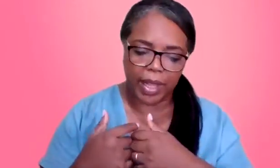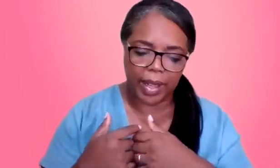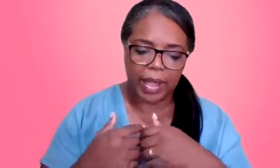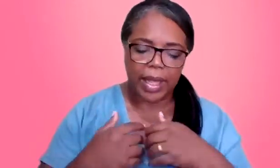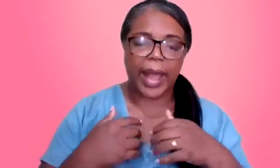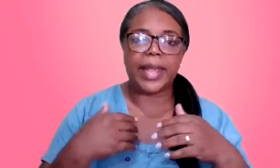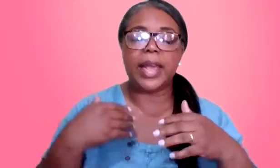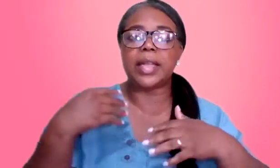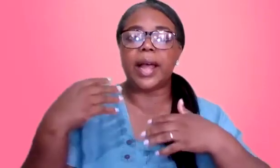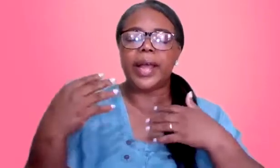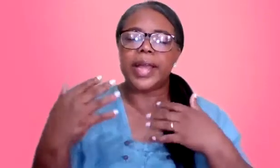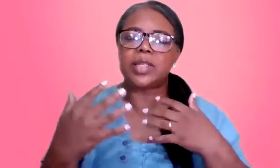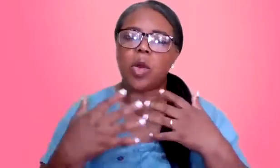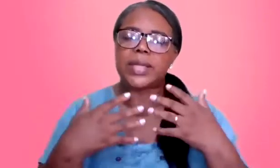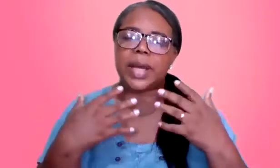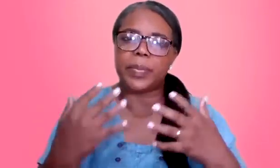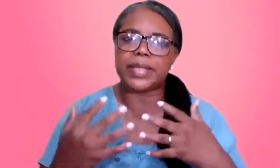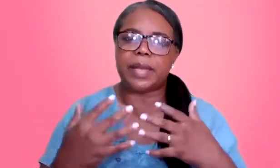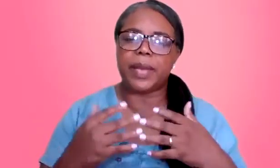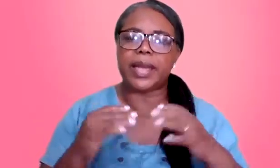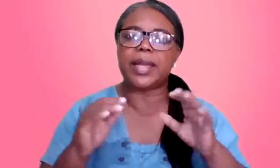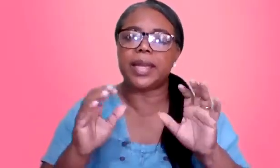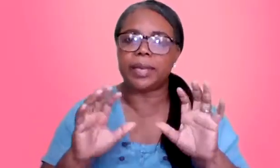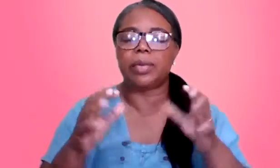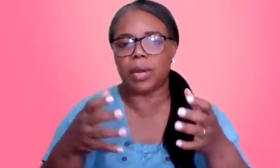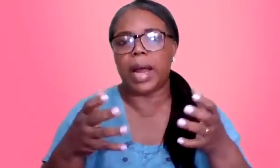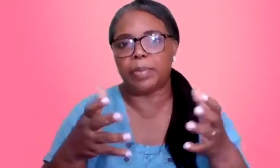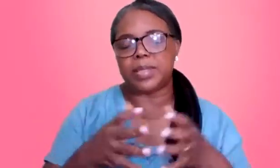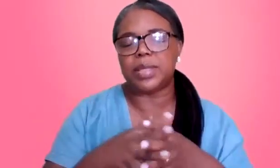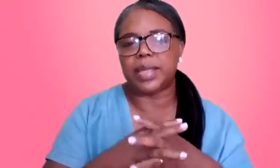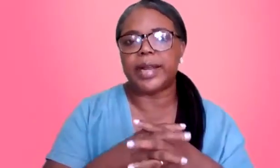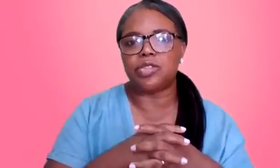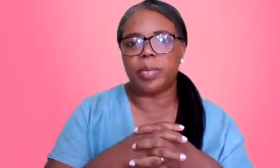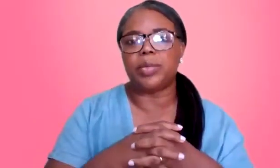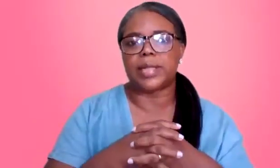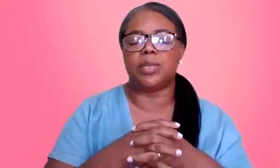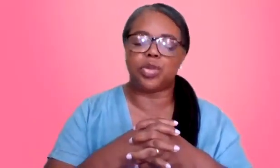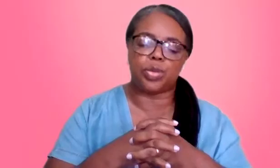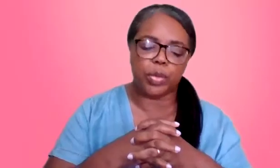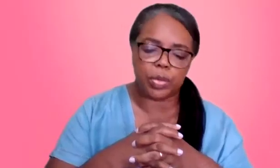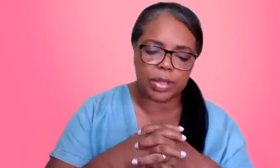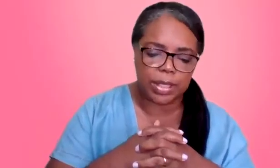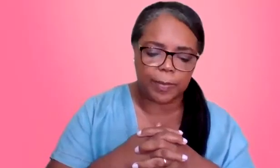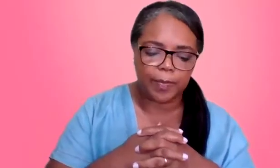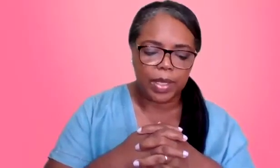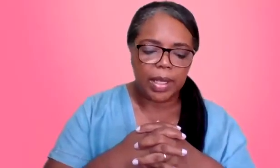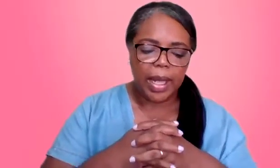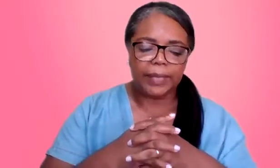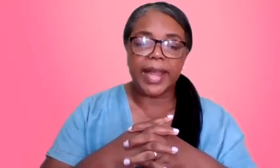né? Aí eles começaram a perceber que não, há possibilidade de uma educação de surdos, sim. Na